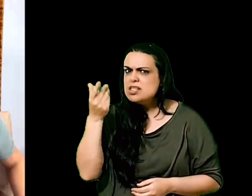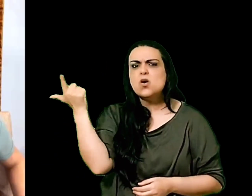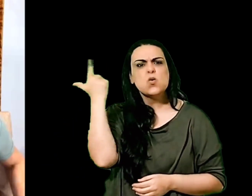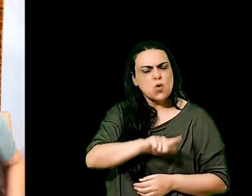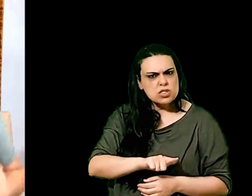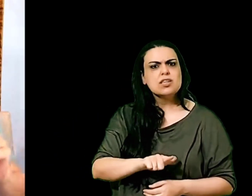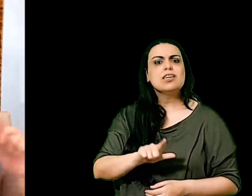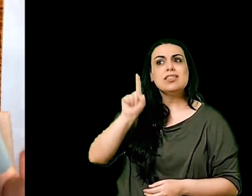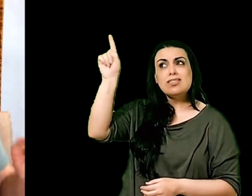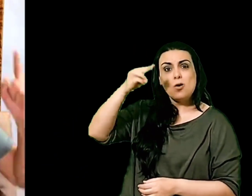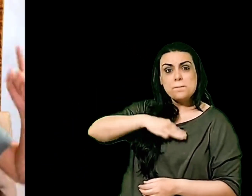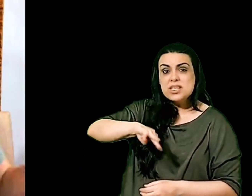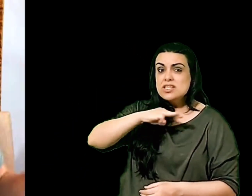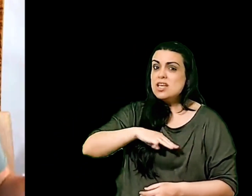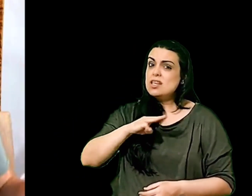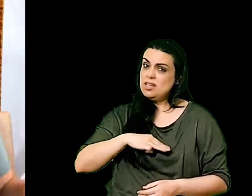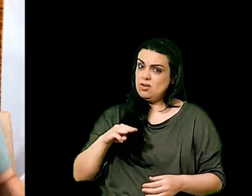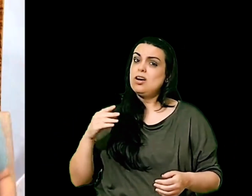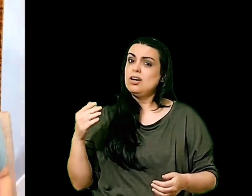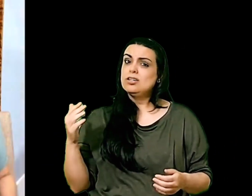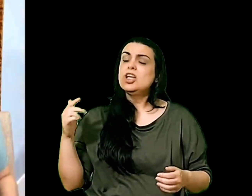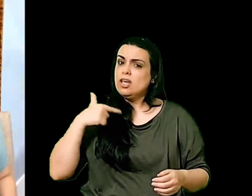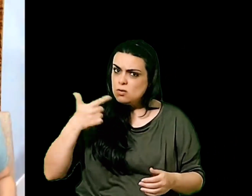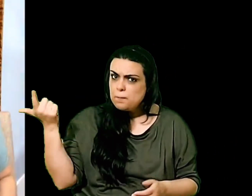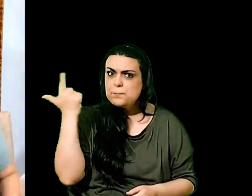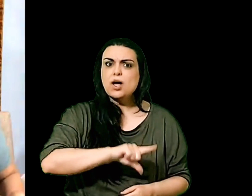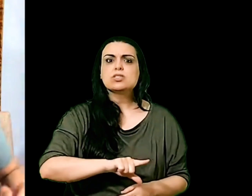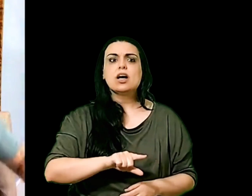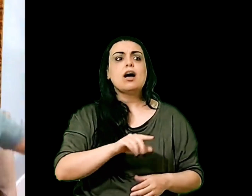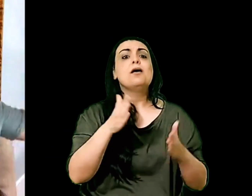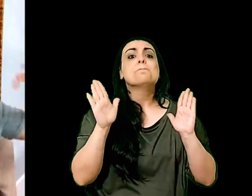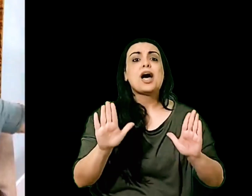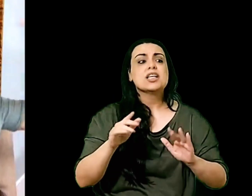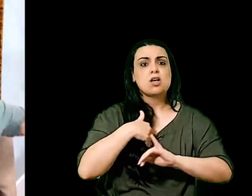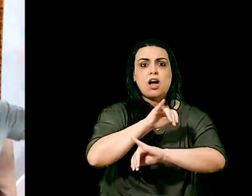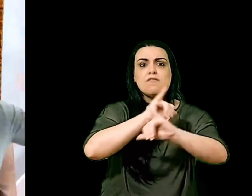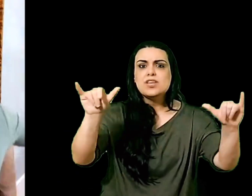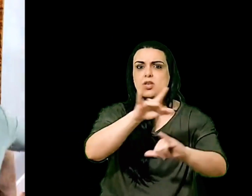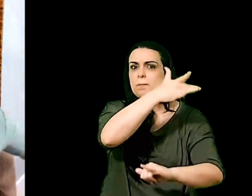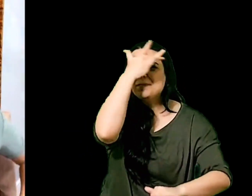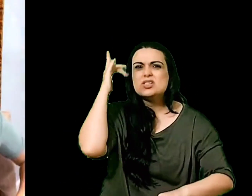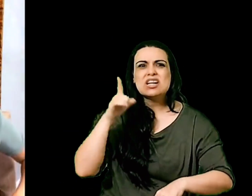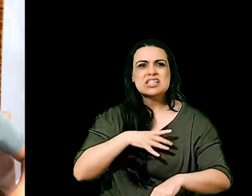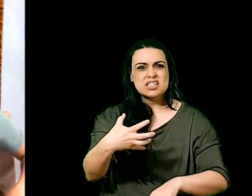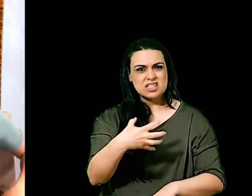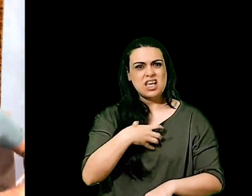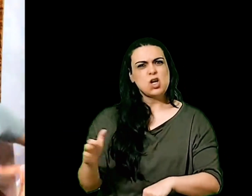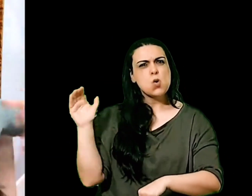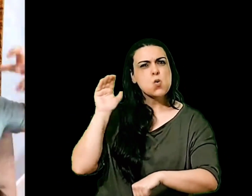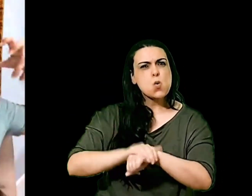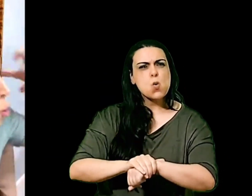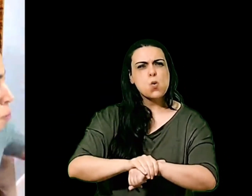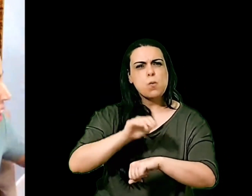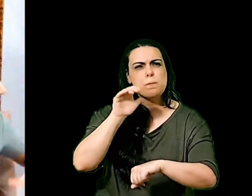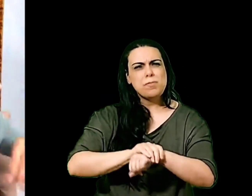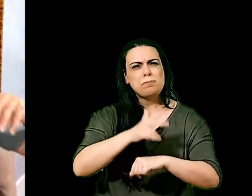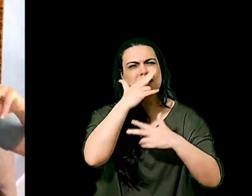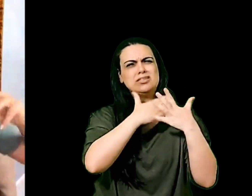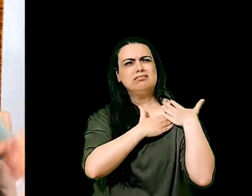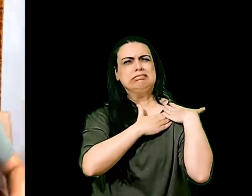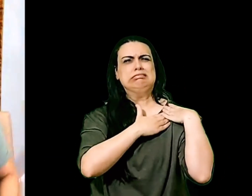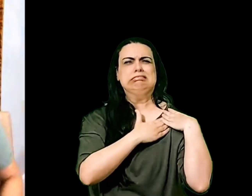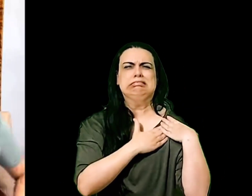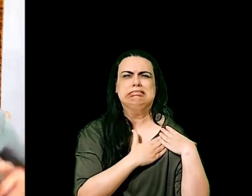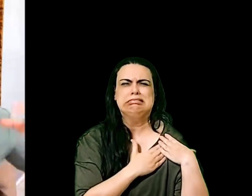misericórdia do Senhor. Então primeiro você lida com a culpa. E eu sei que eu tô lidando agora com gente que tá lidando com a própria culpa. É uma culpa que a